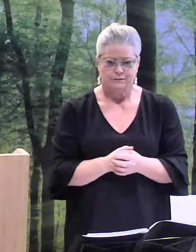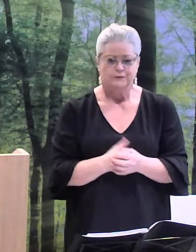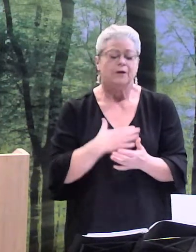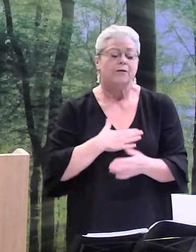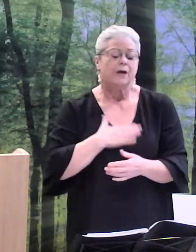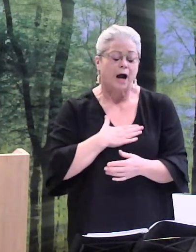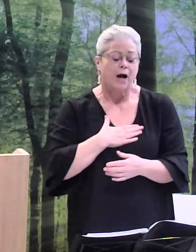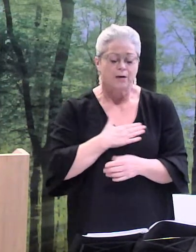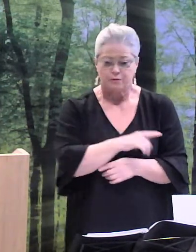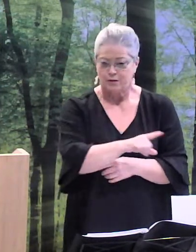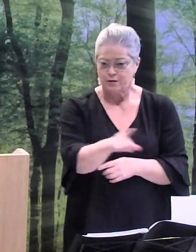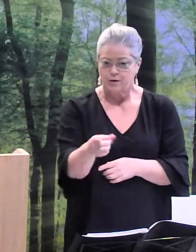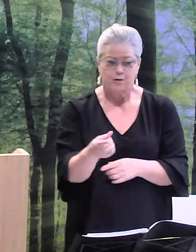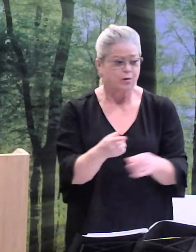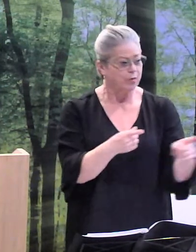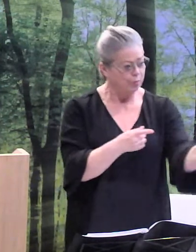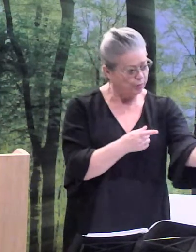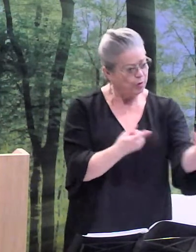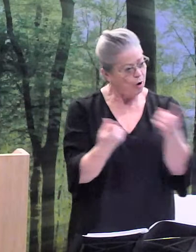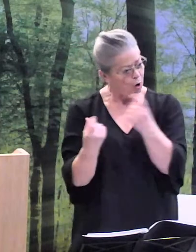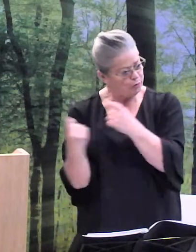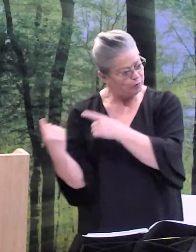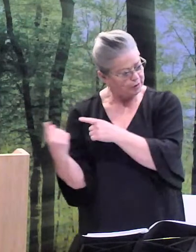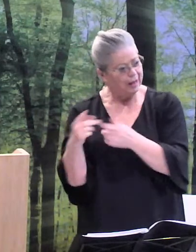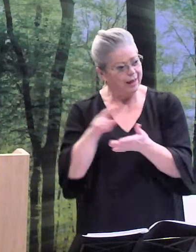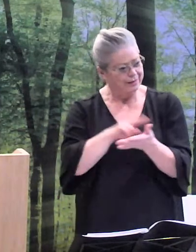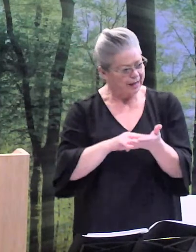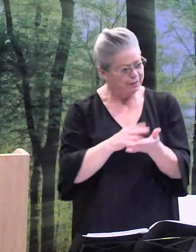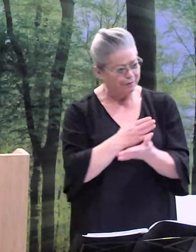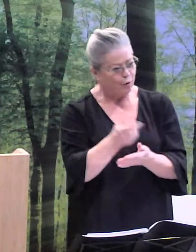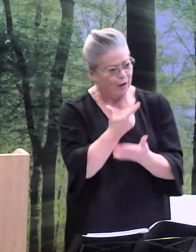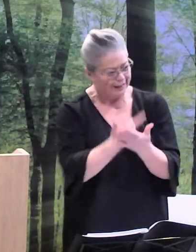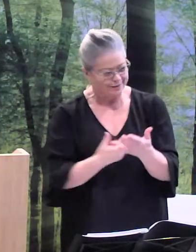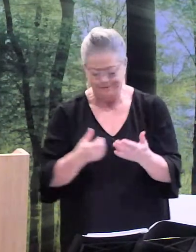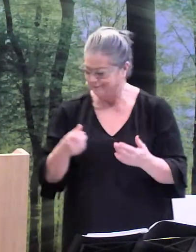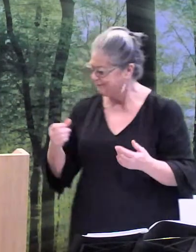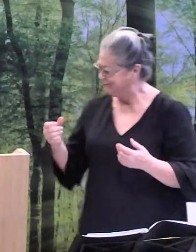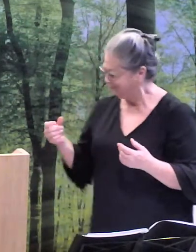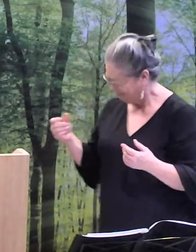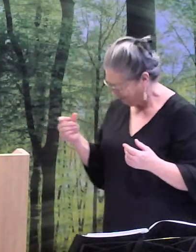En graag nodig dan nu Lut uit naar voren om haar tekst te komen voorlezen.